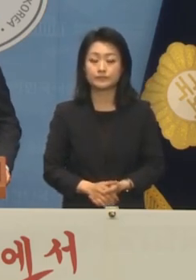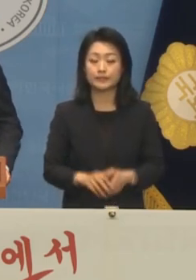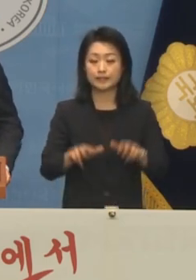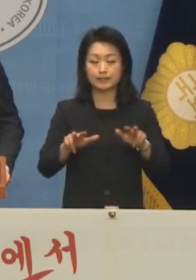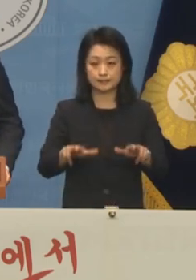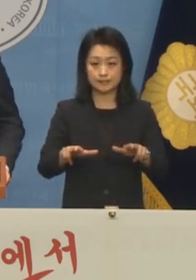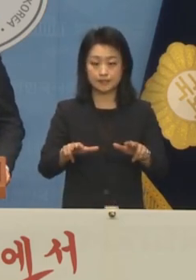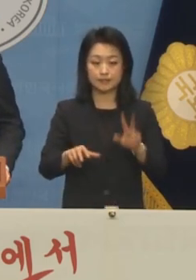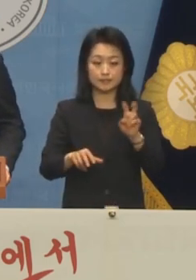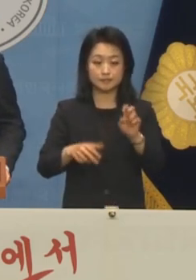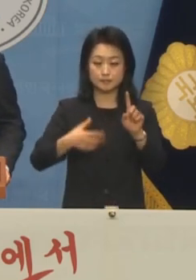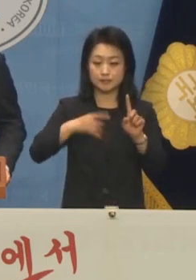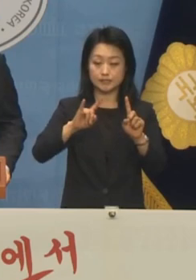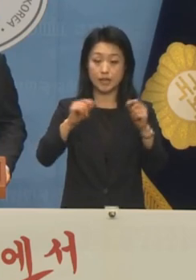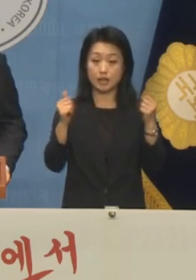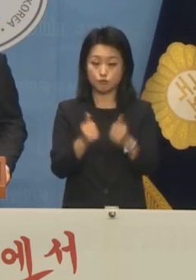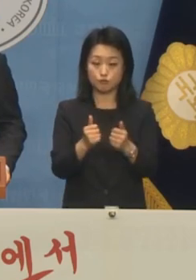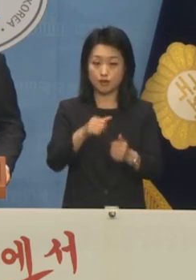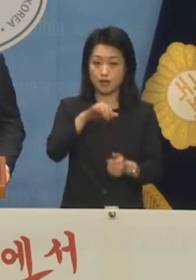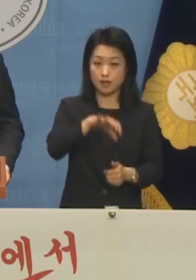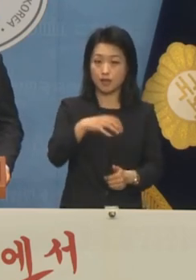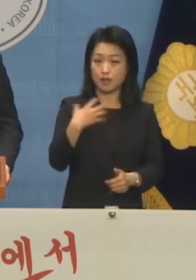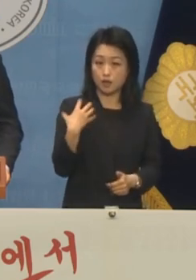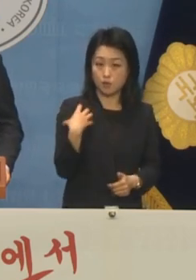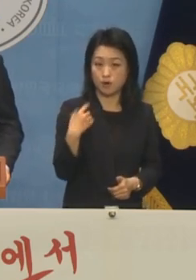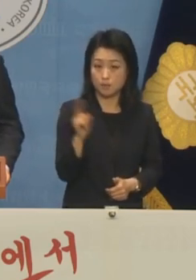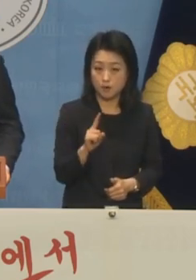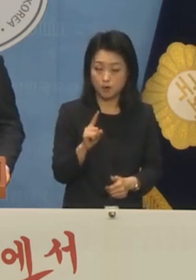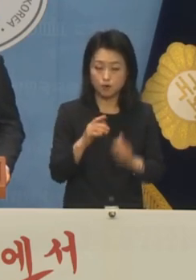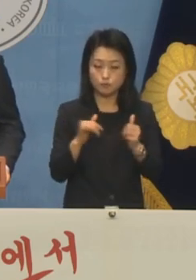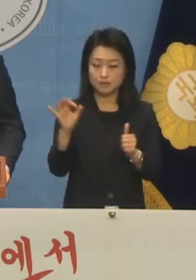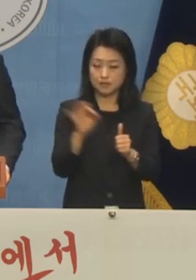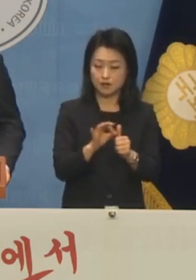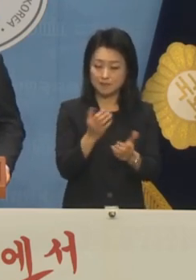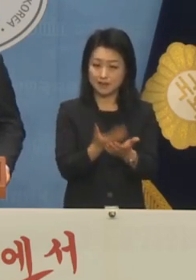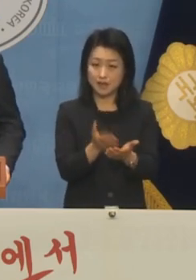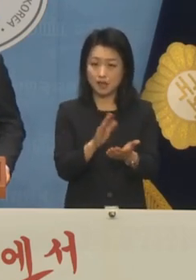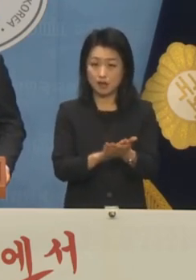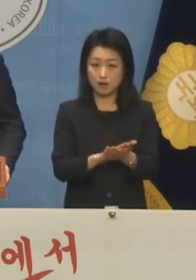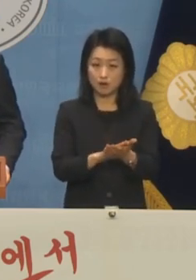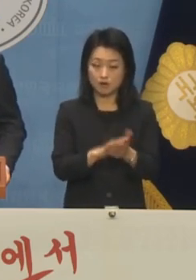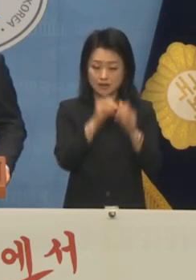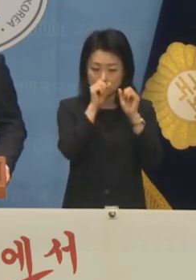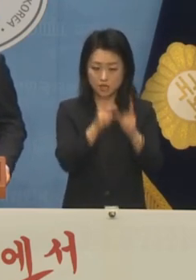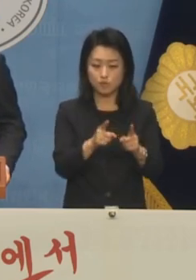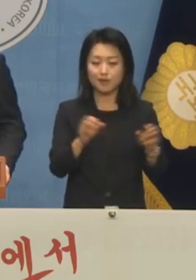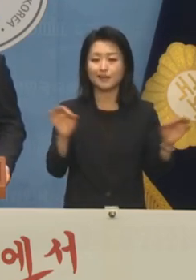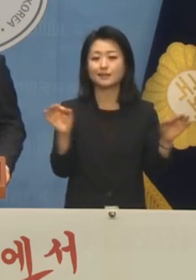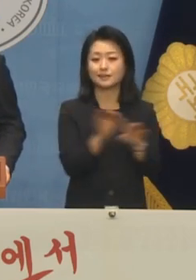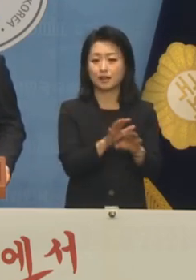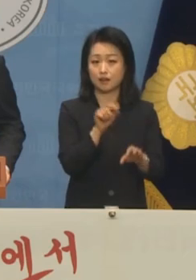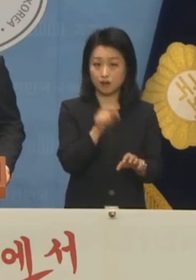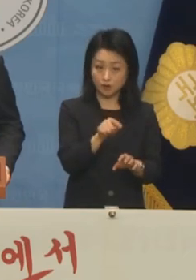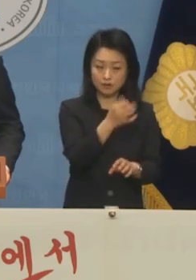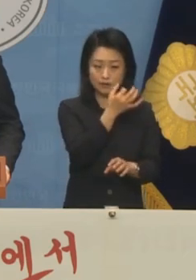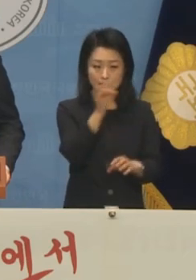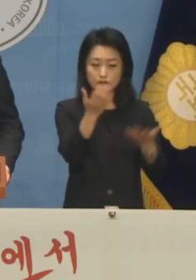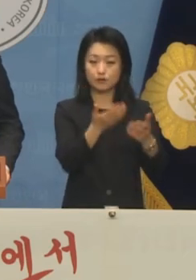이제 21대 국회에 주어졌던 연금 개혁의 기회는 사라졌음을 인정해 주시기